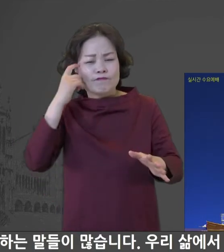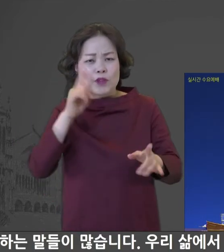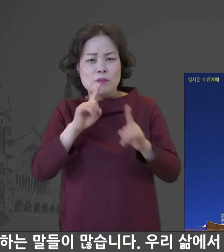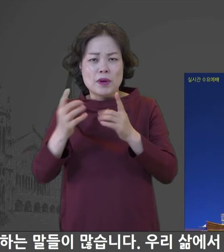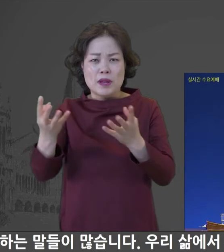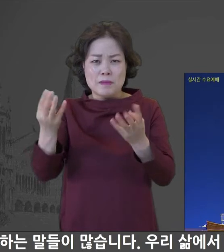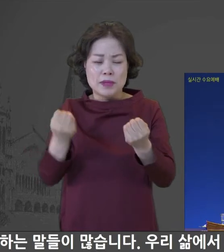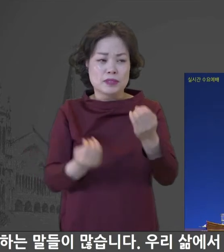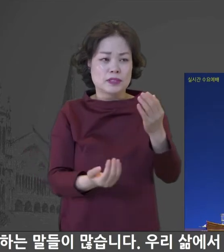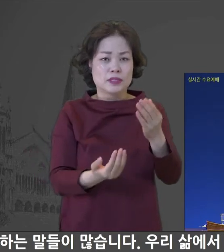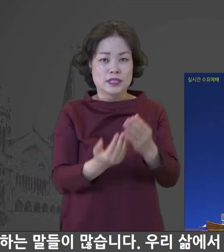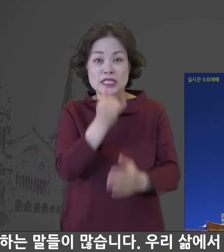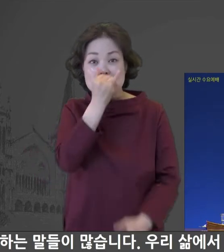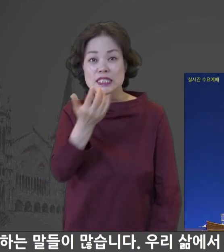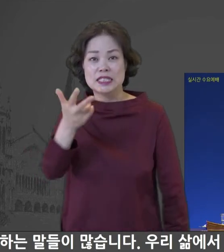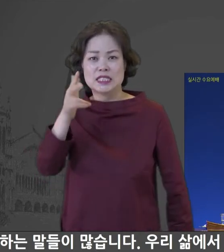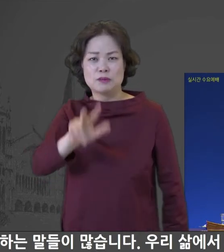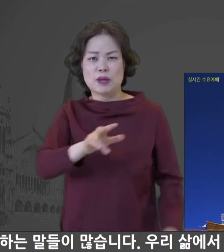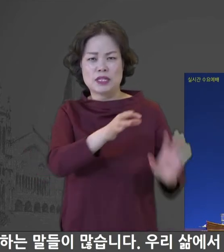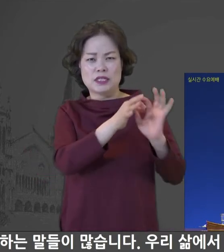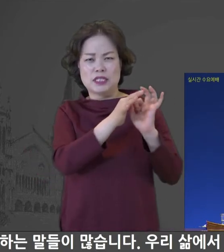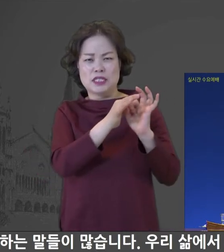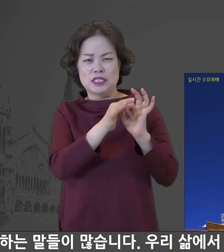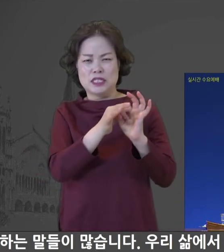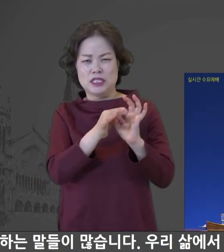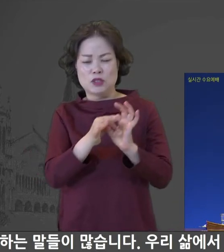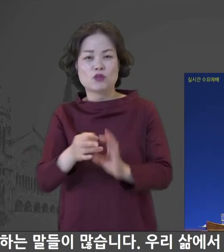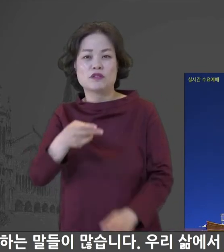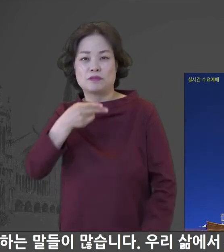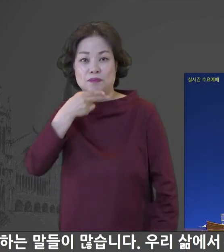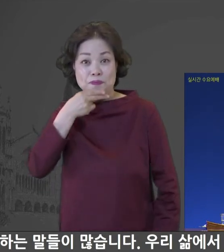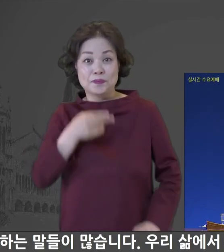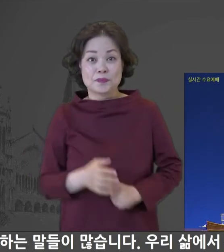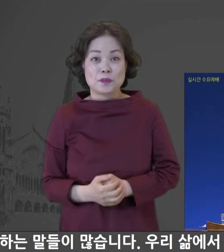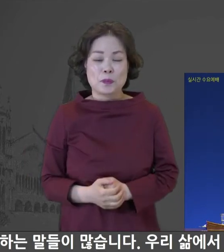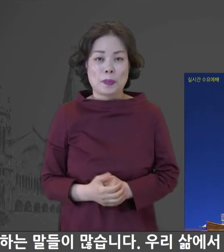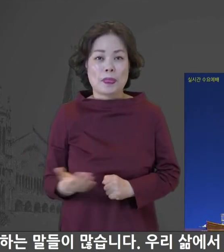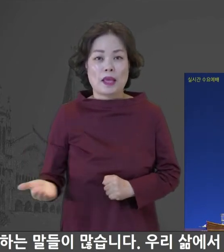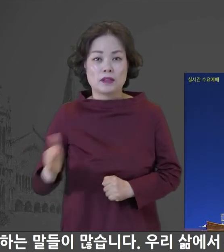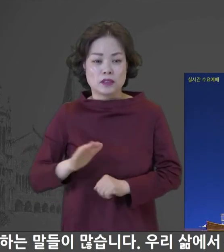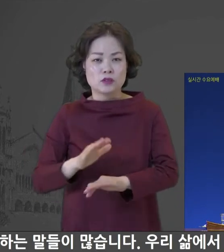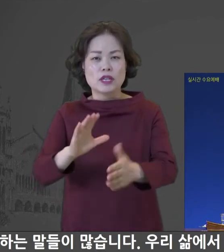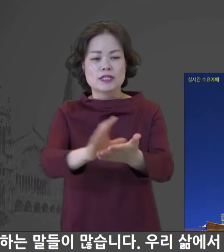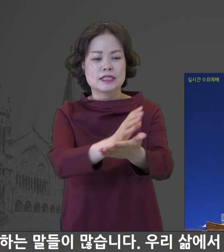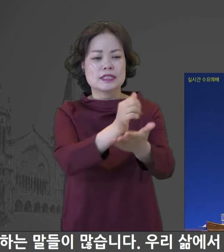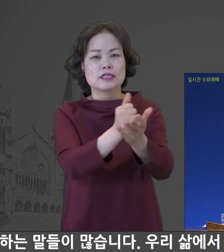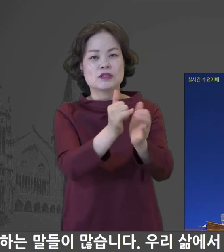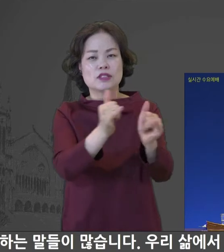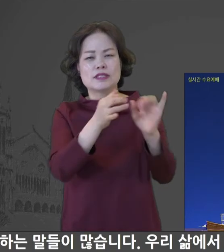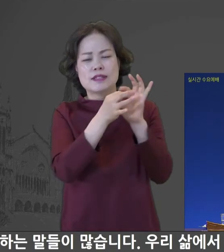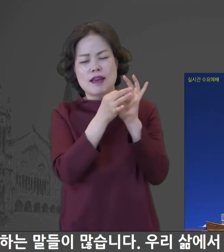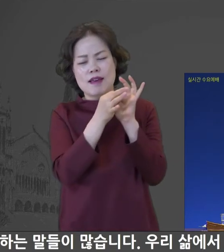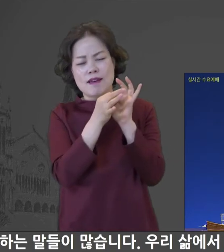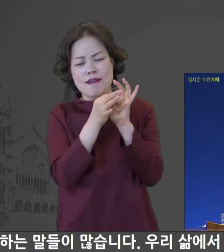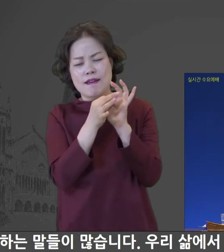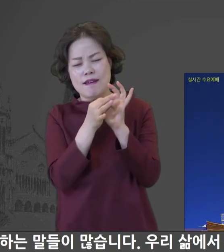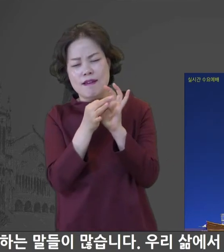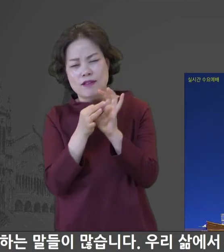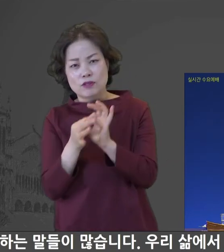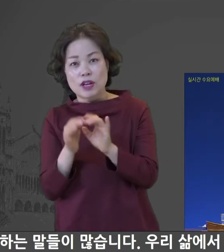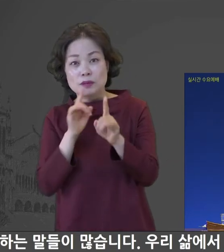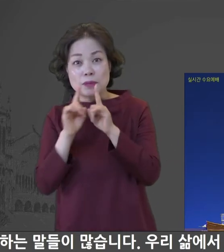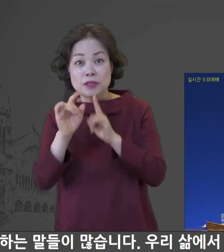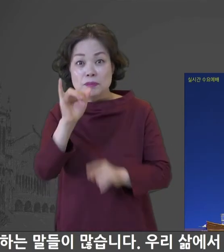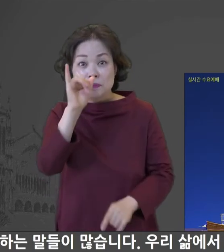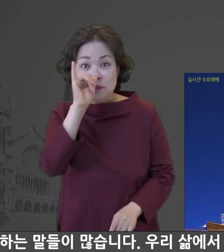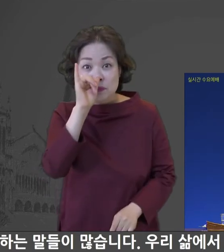많이 있지만 지속성은 많이 떨어지는 것 같습니다. 그러나 우리 그리스도인들을 지속적으로 움직이게 하는 말씀이